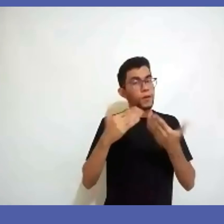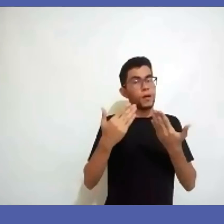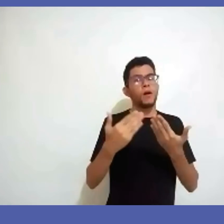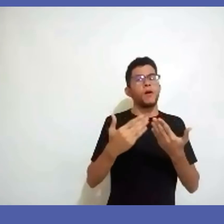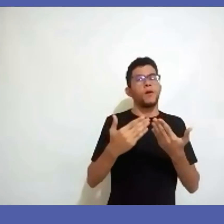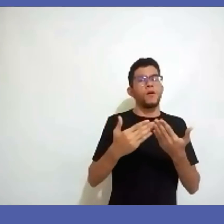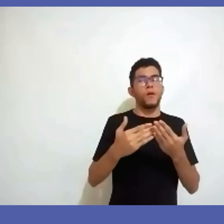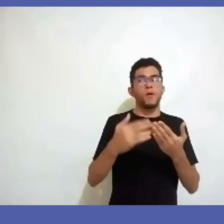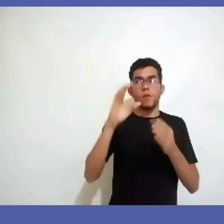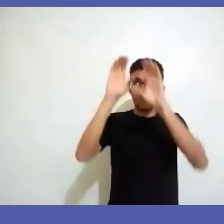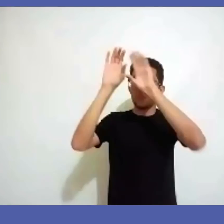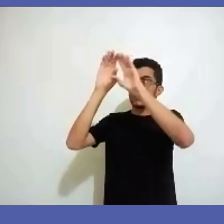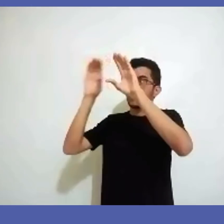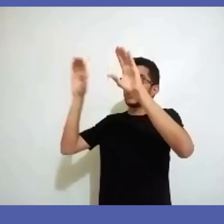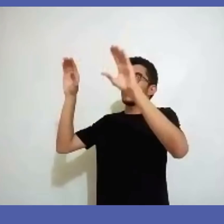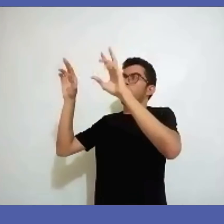céus.